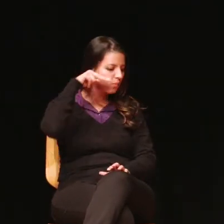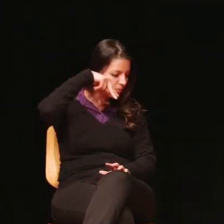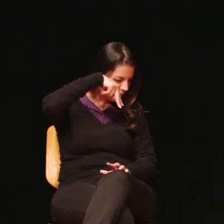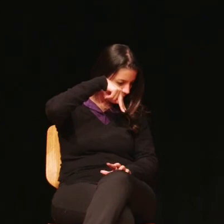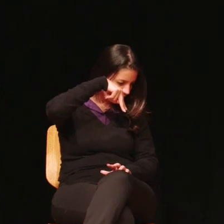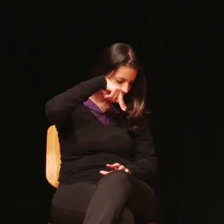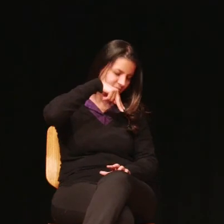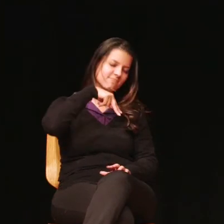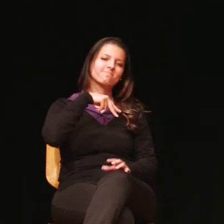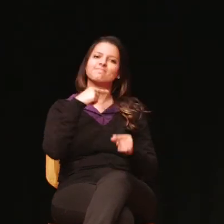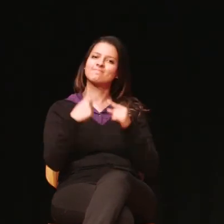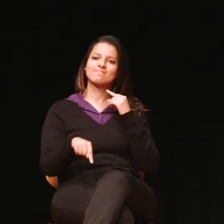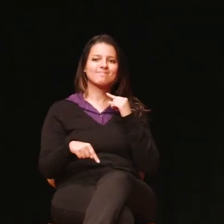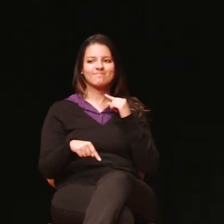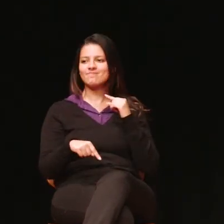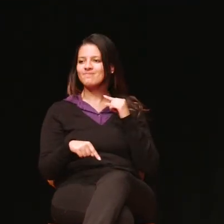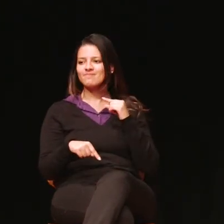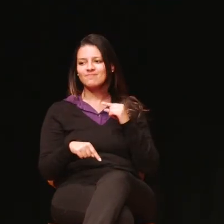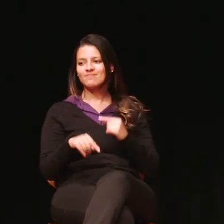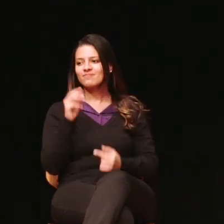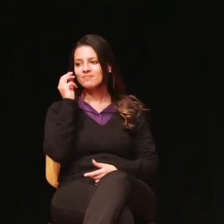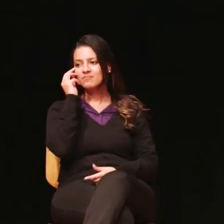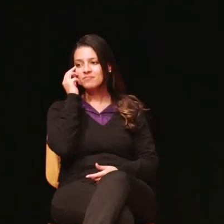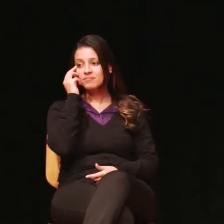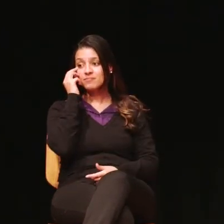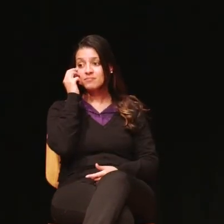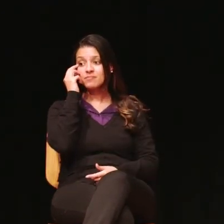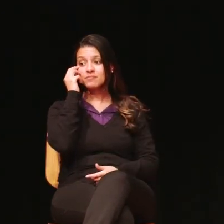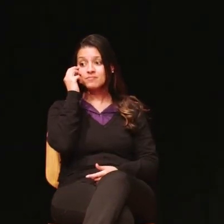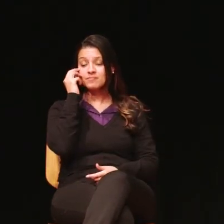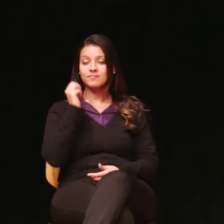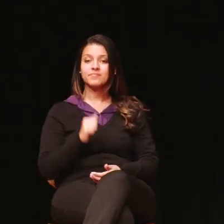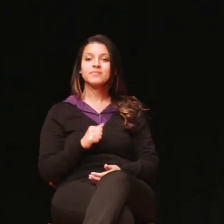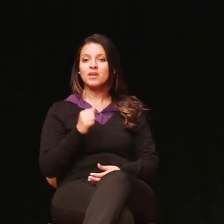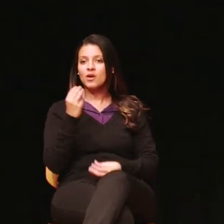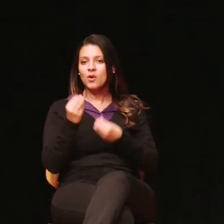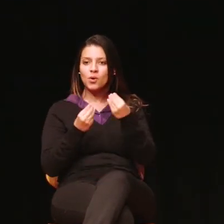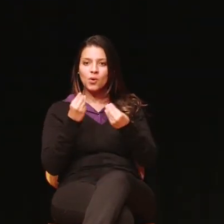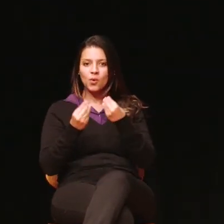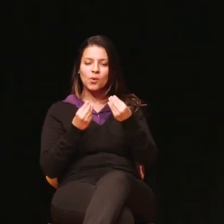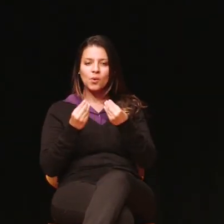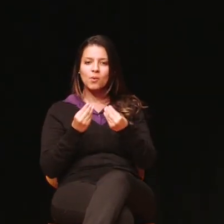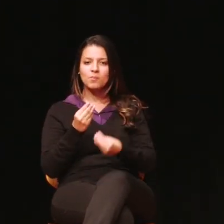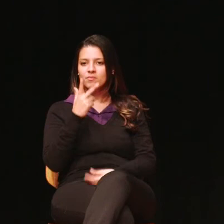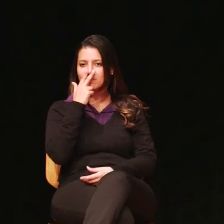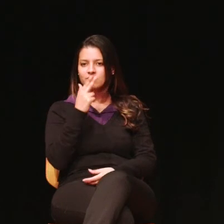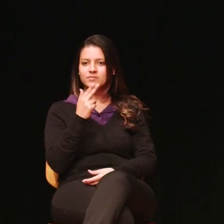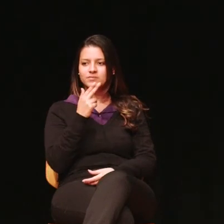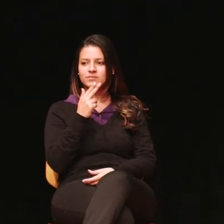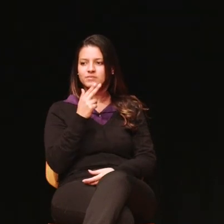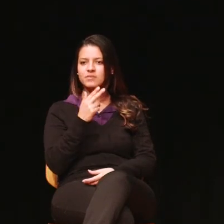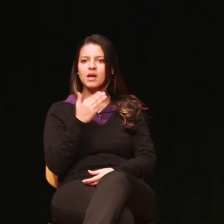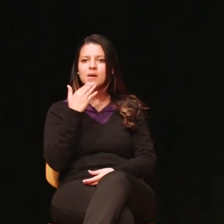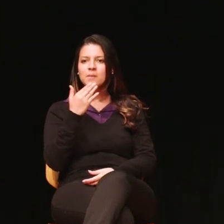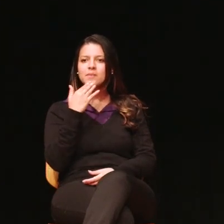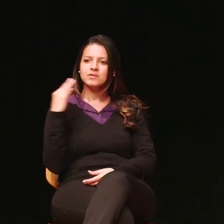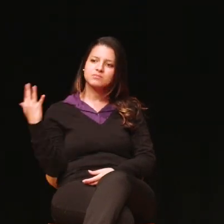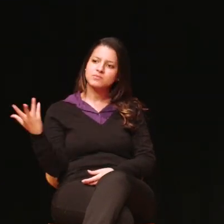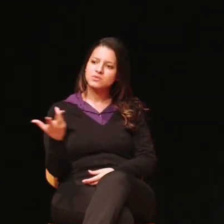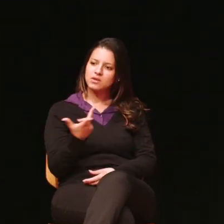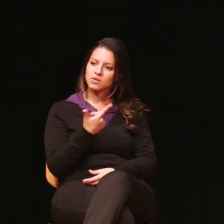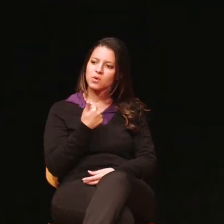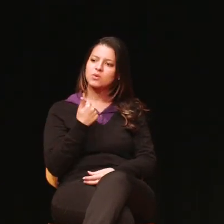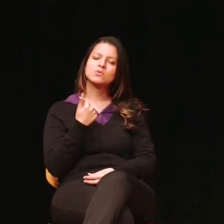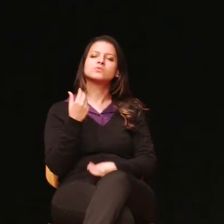Não sei, mas a esse ponto é uma questão prática e de bom senso. Pedimos a todos os adultos